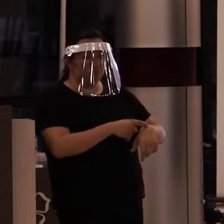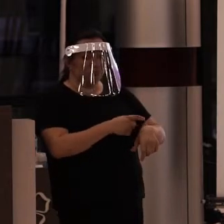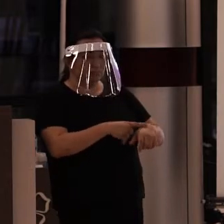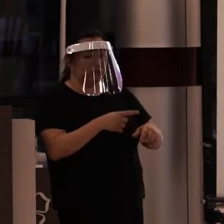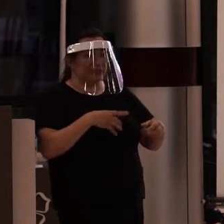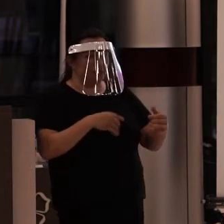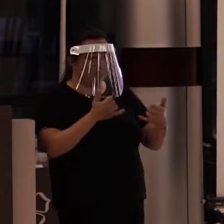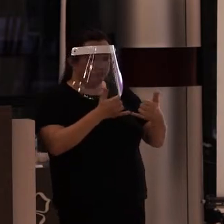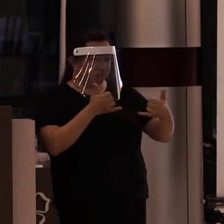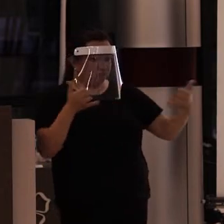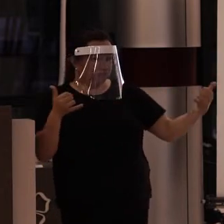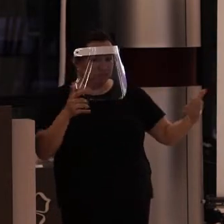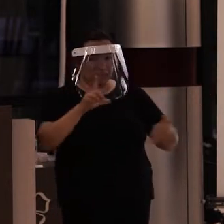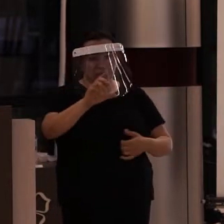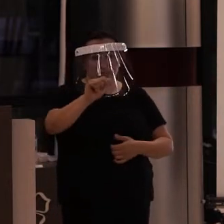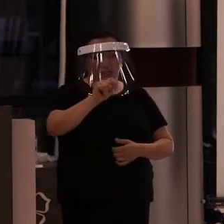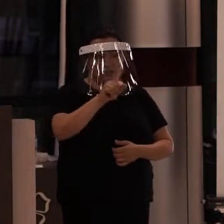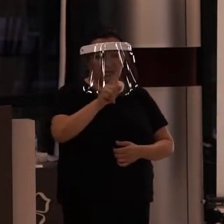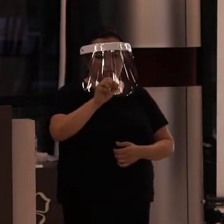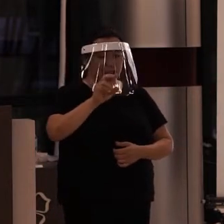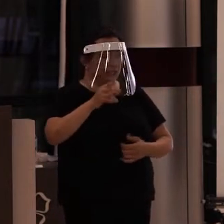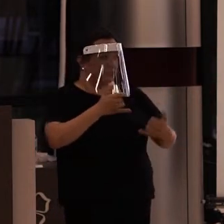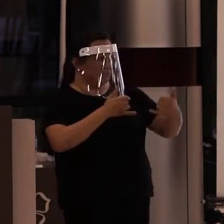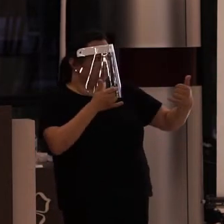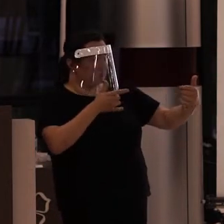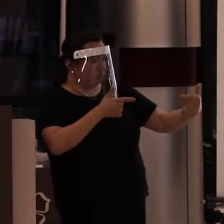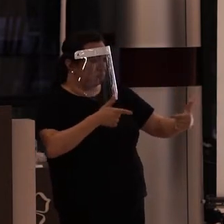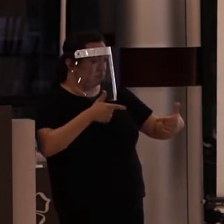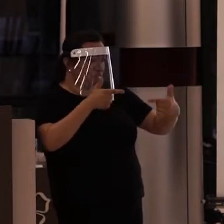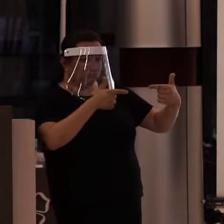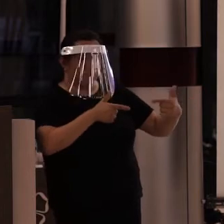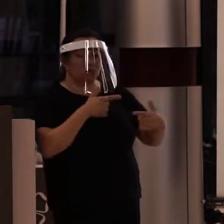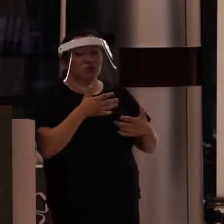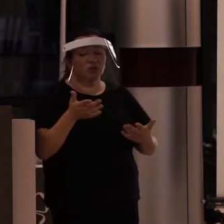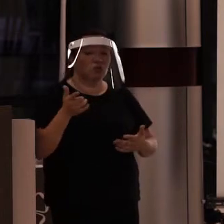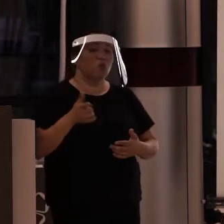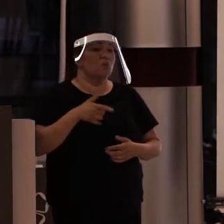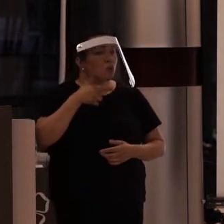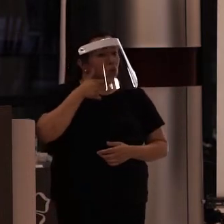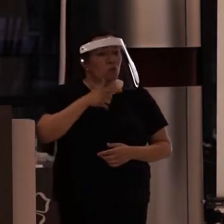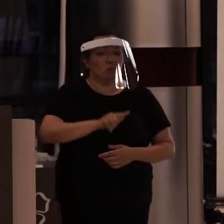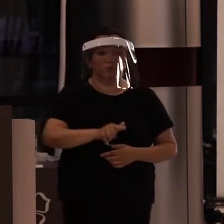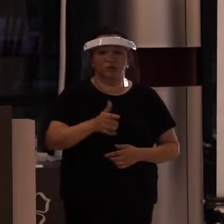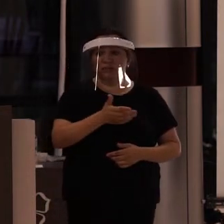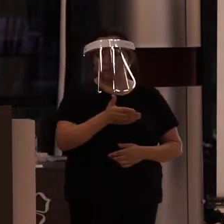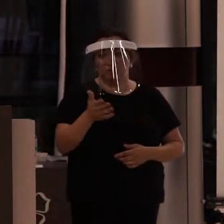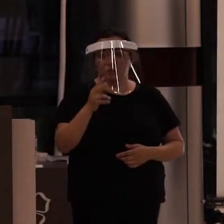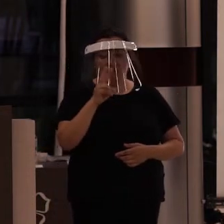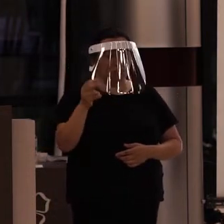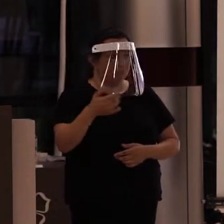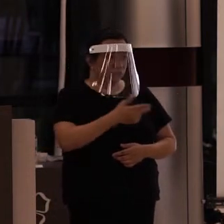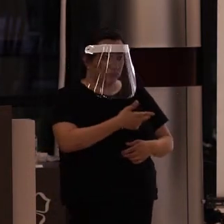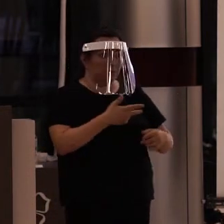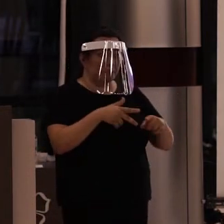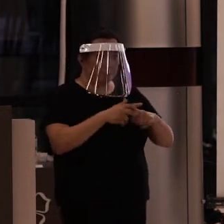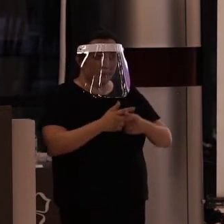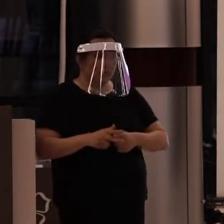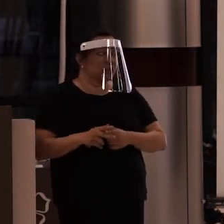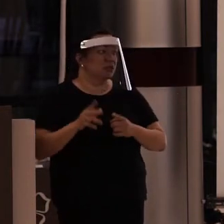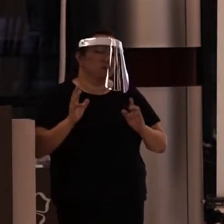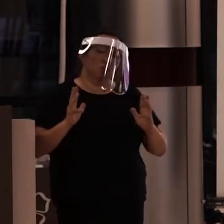laser da câmera, né? Aqui o caso de um redutor. Então a gente consegue, no caso da mecânica, muitas das vezes